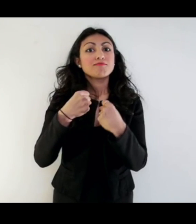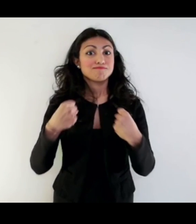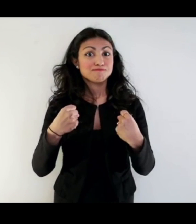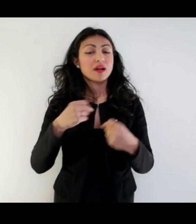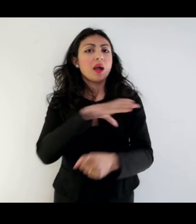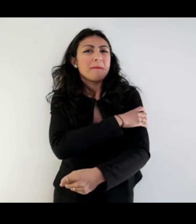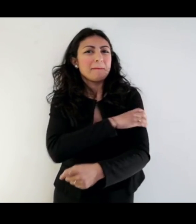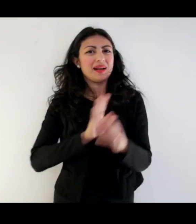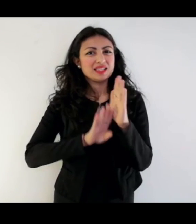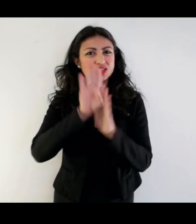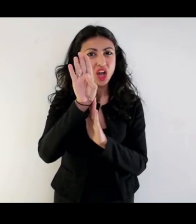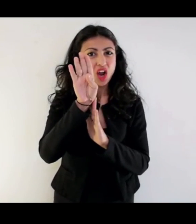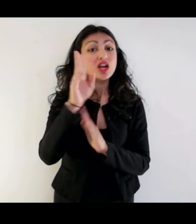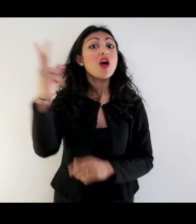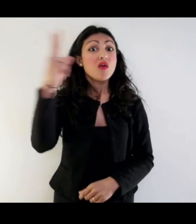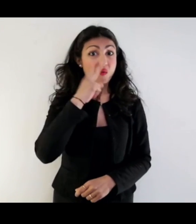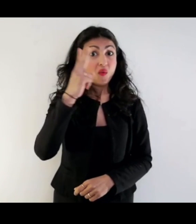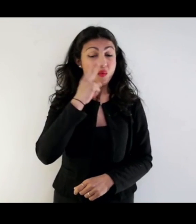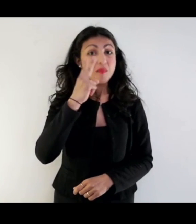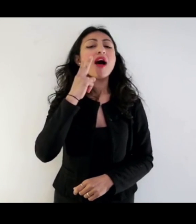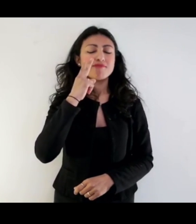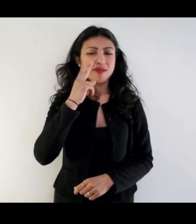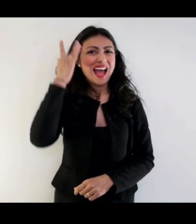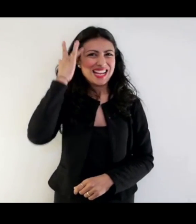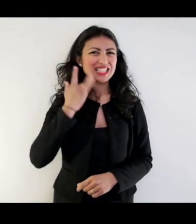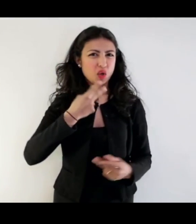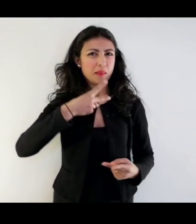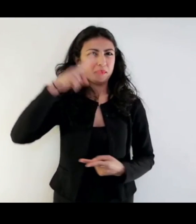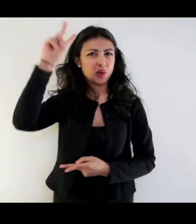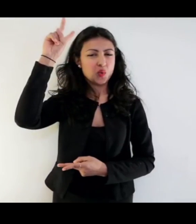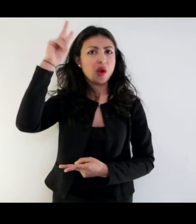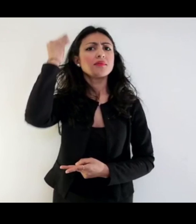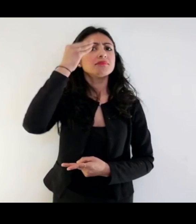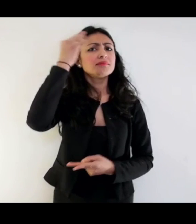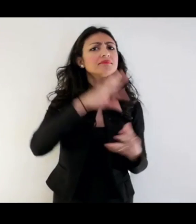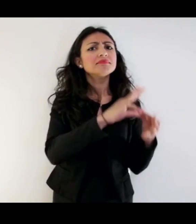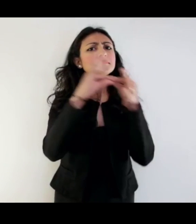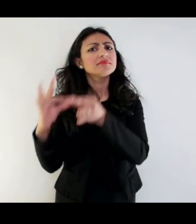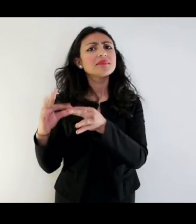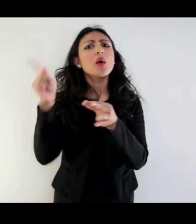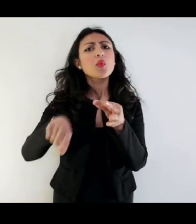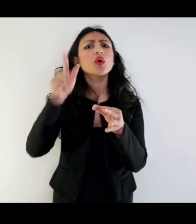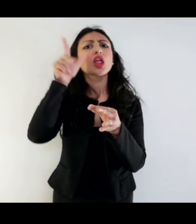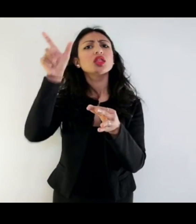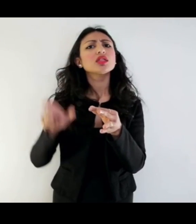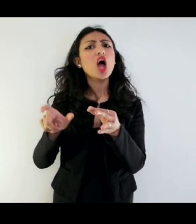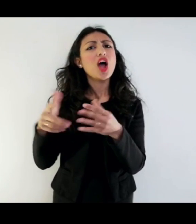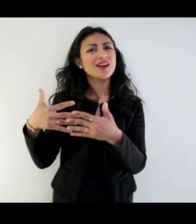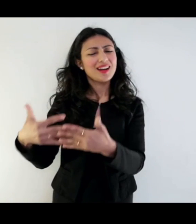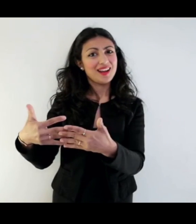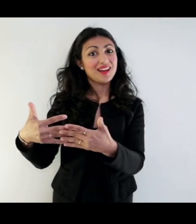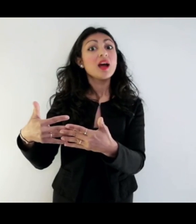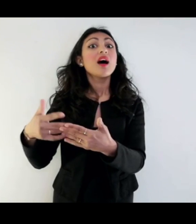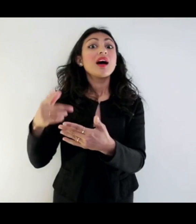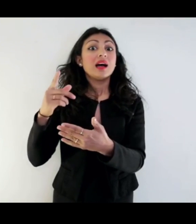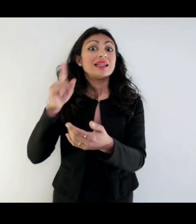questo virus, interessati da questo virus, essere diabetici, essere sovrappeso, avere l'ipertensione, essere grandi fumatori è un fattore